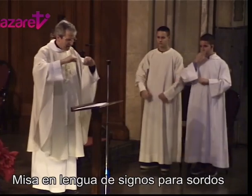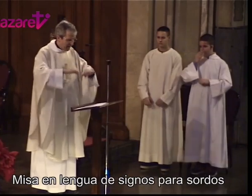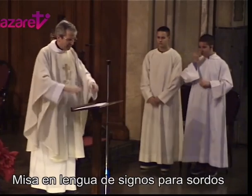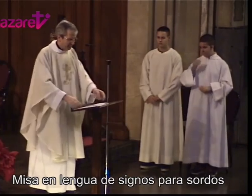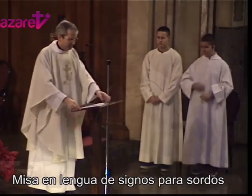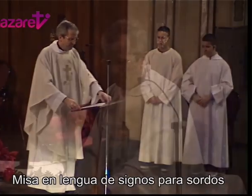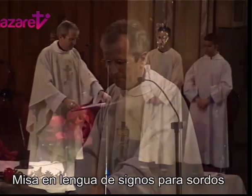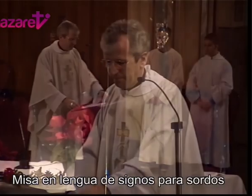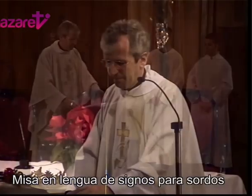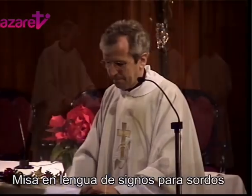Amén.